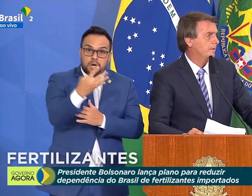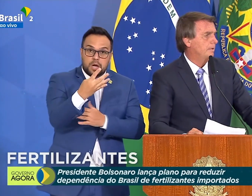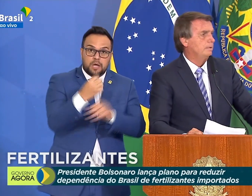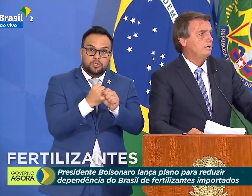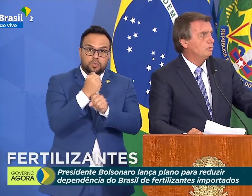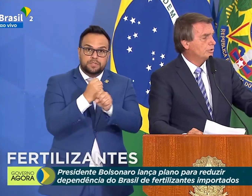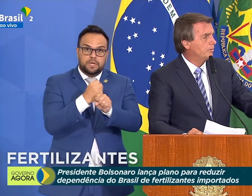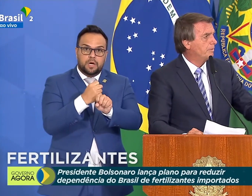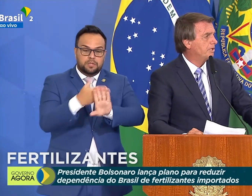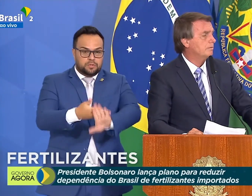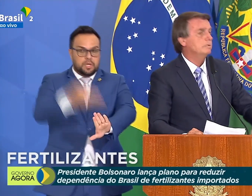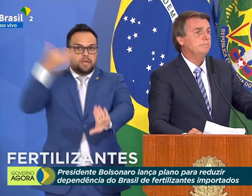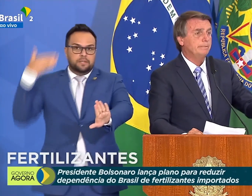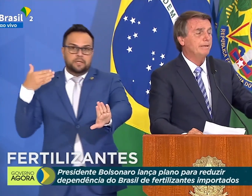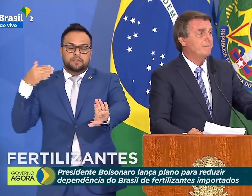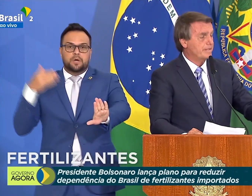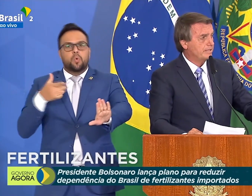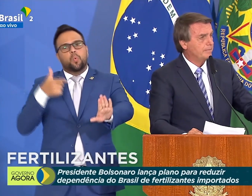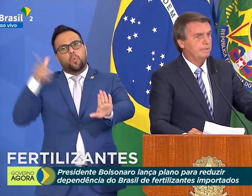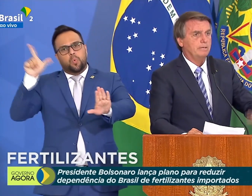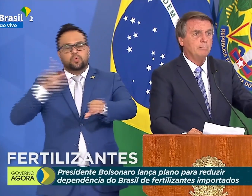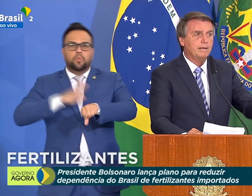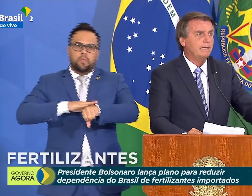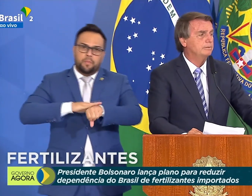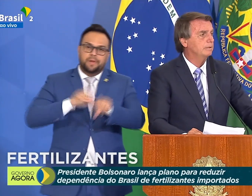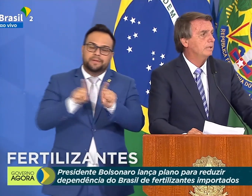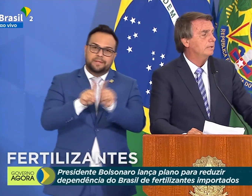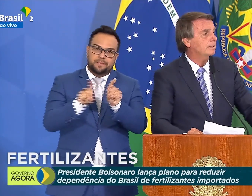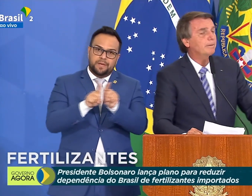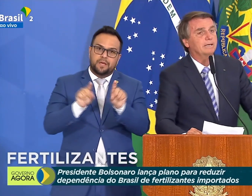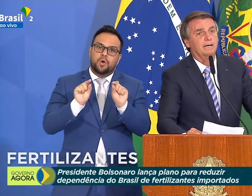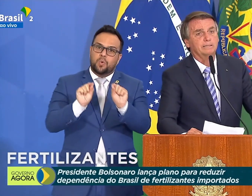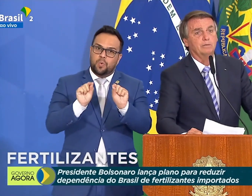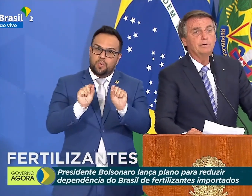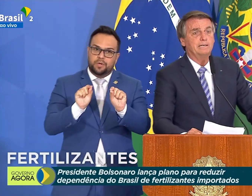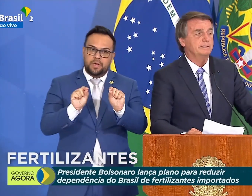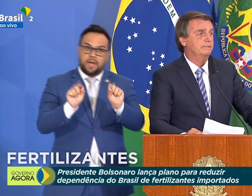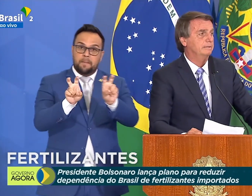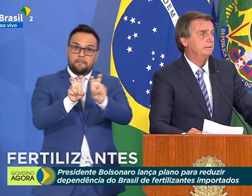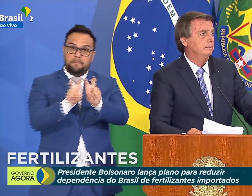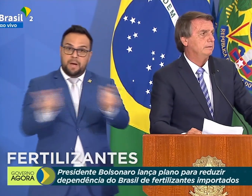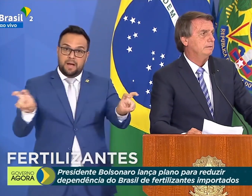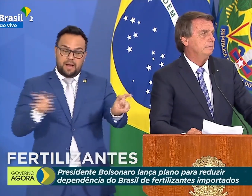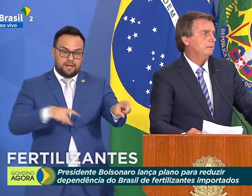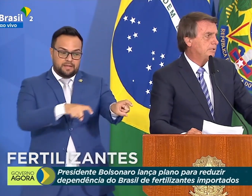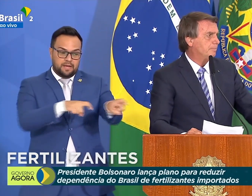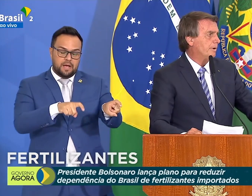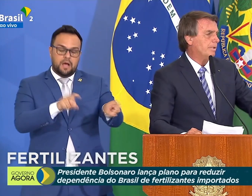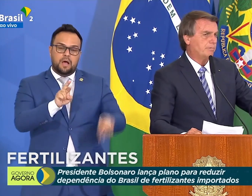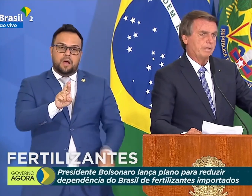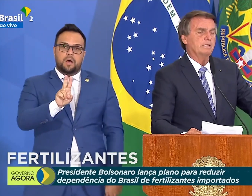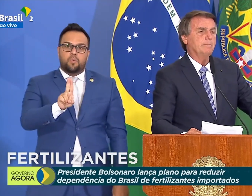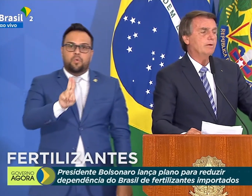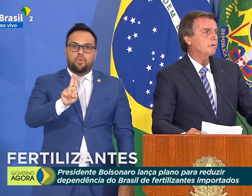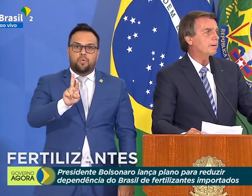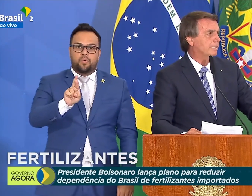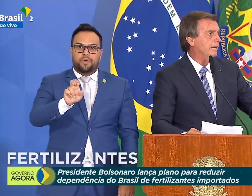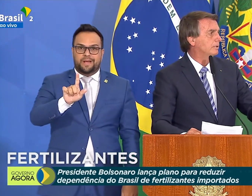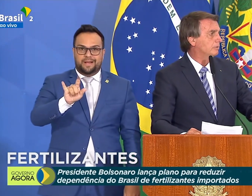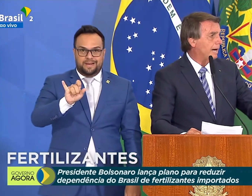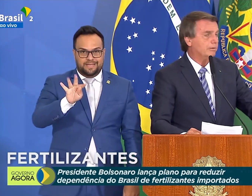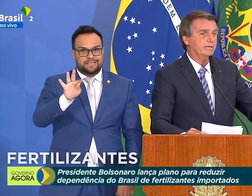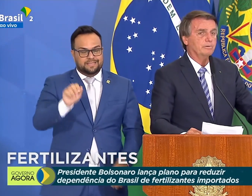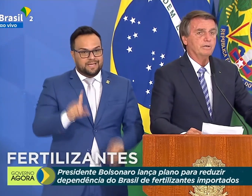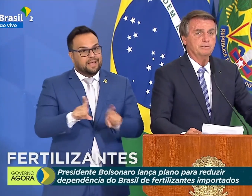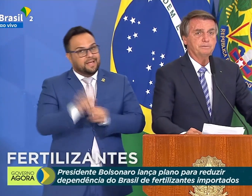atrás. Em outros momentos, me manifestei também ao lado da bancada ruralista e depois conhecida também como a